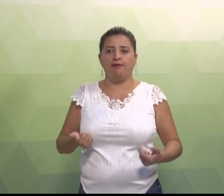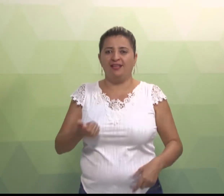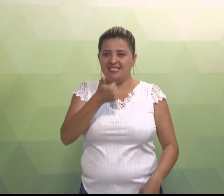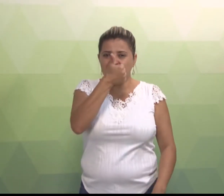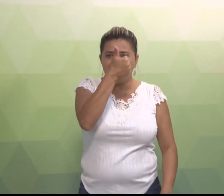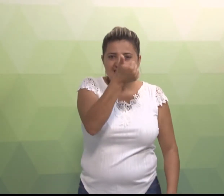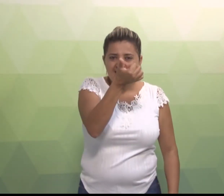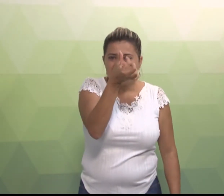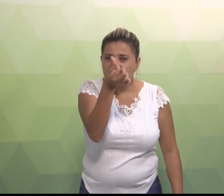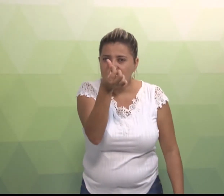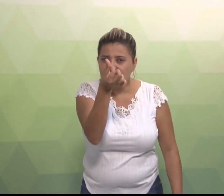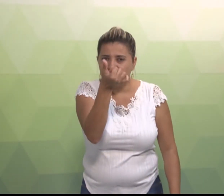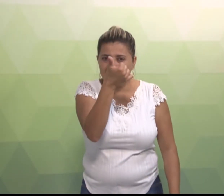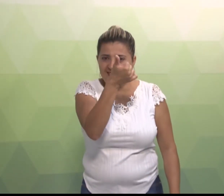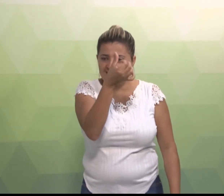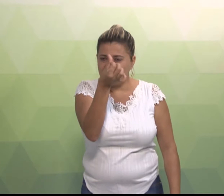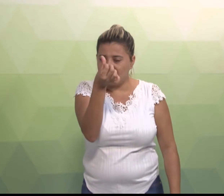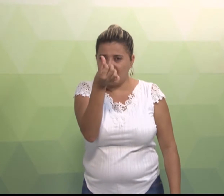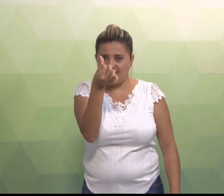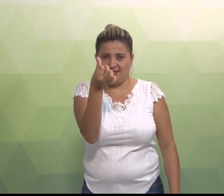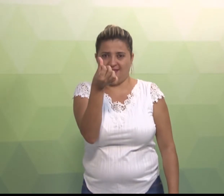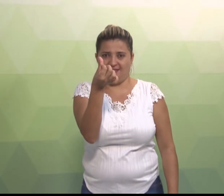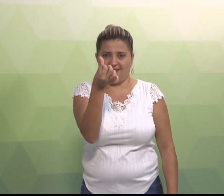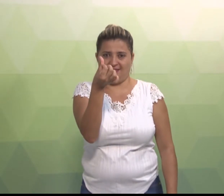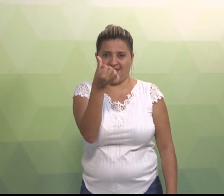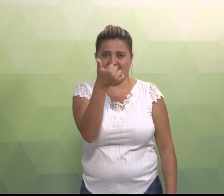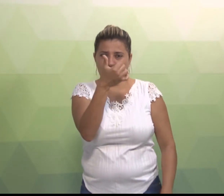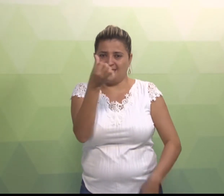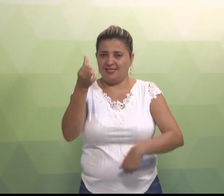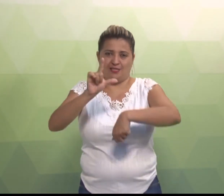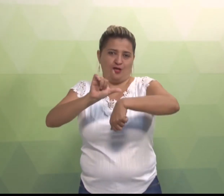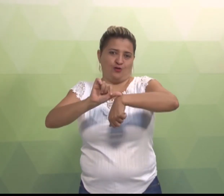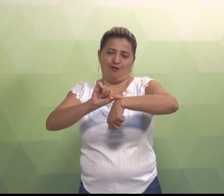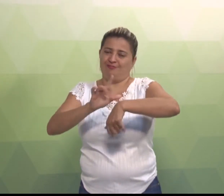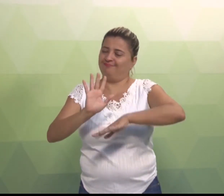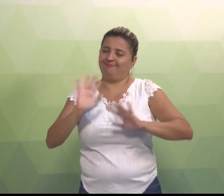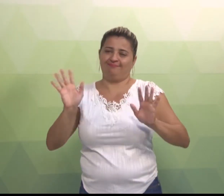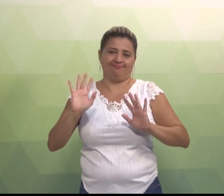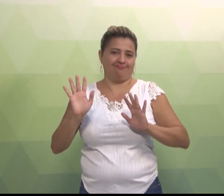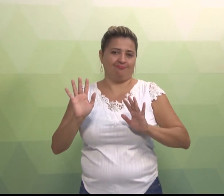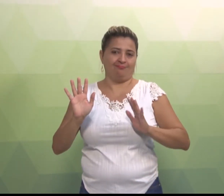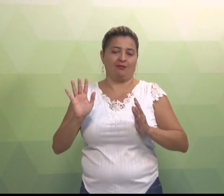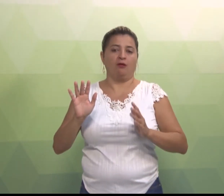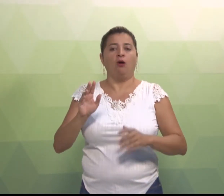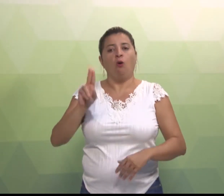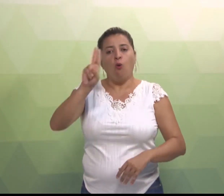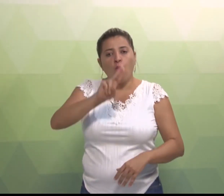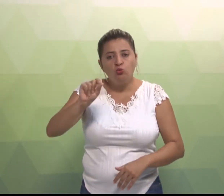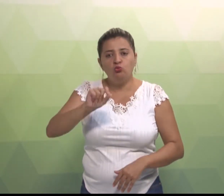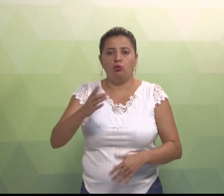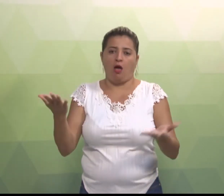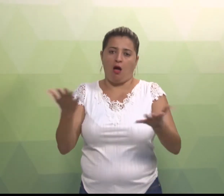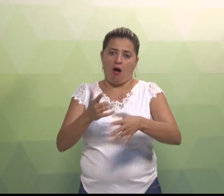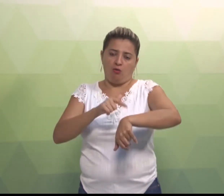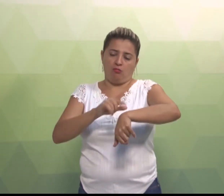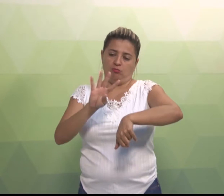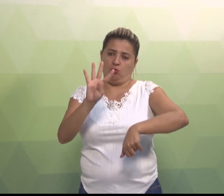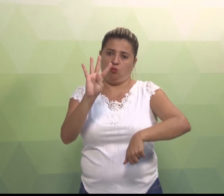Qual a hora agora? 16 horas. Não existe isso, tá? Nós utilizamos dessa forma,